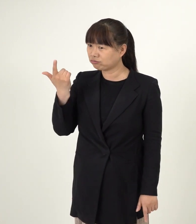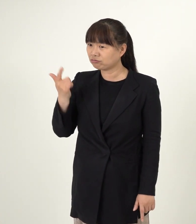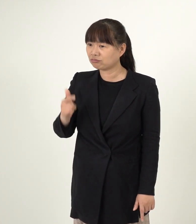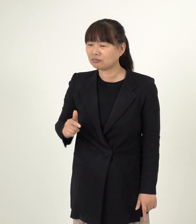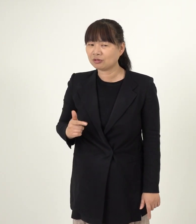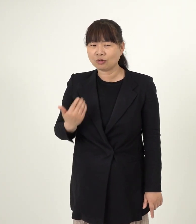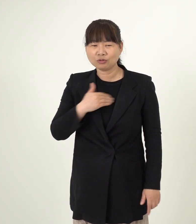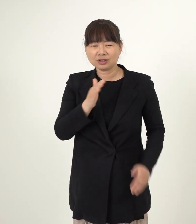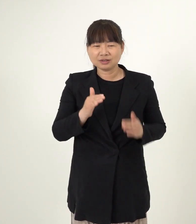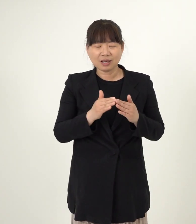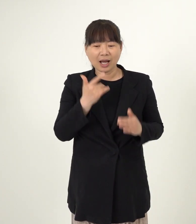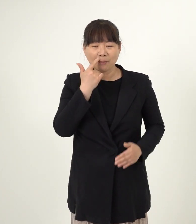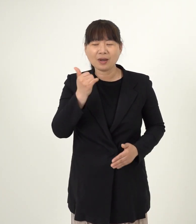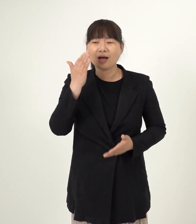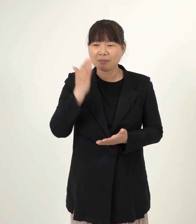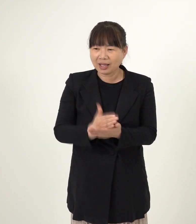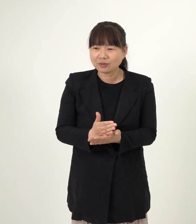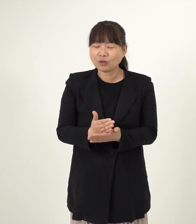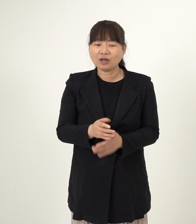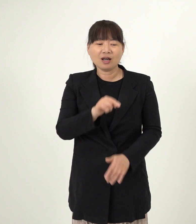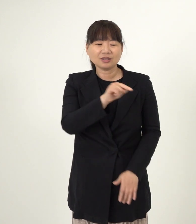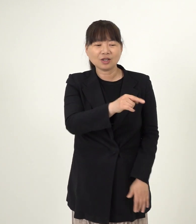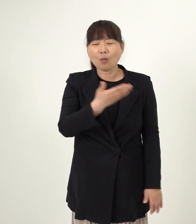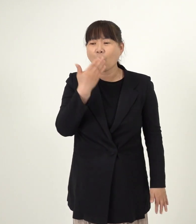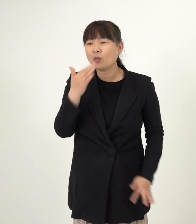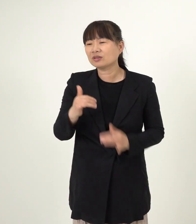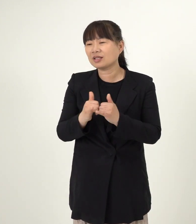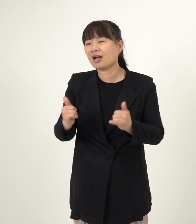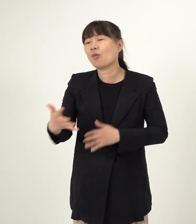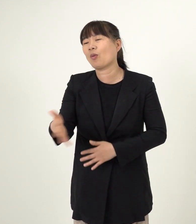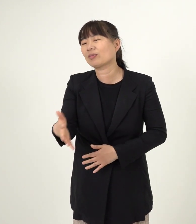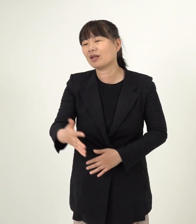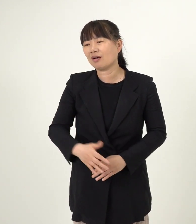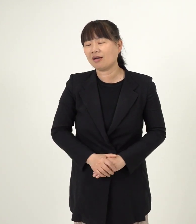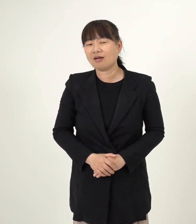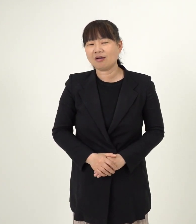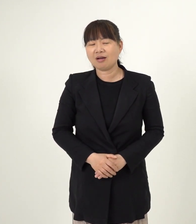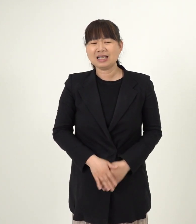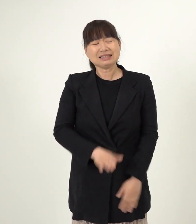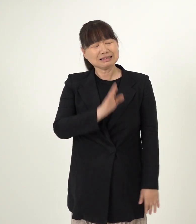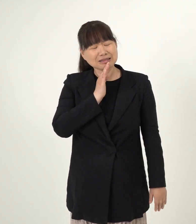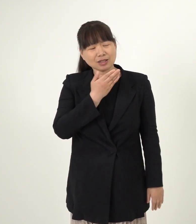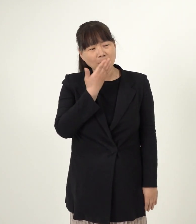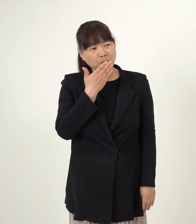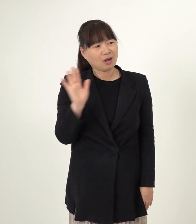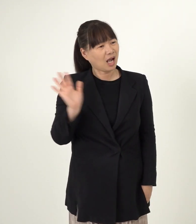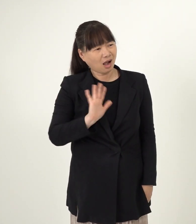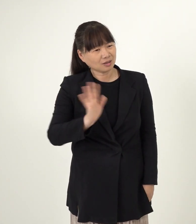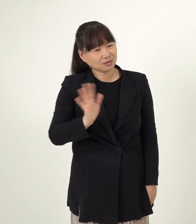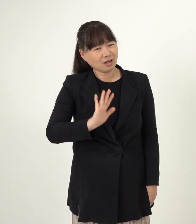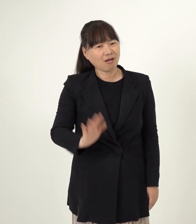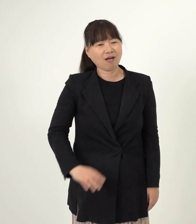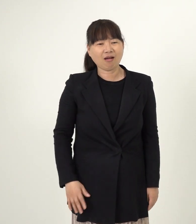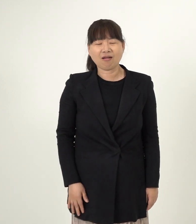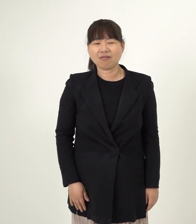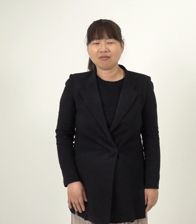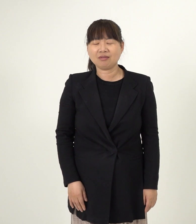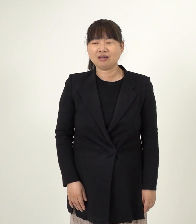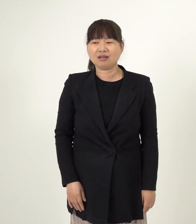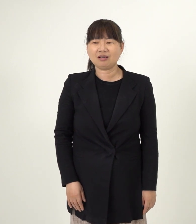아니 우리 집에 아빠 말고는 그걸 드실 사람이 없잖아요. 정말 안 먹었어? 아이고